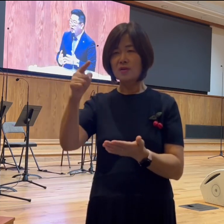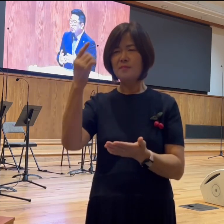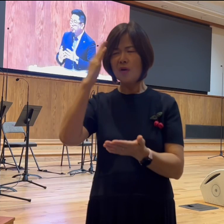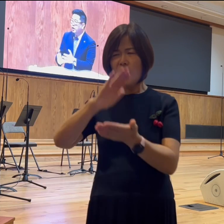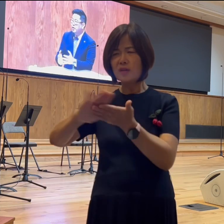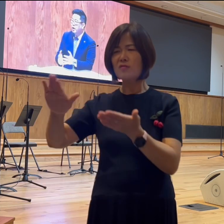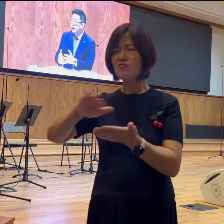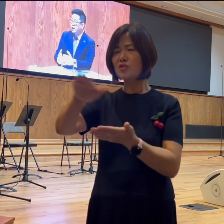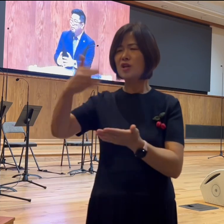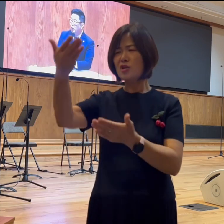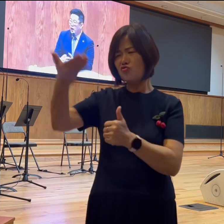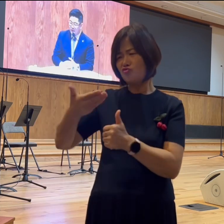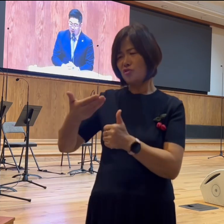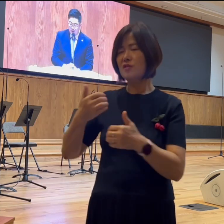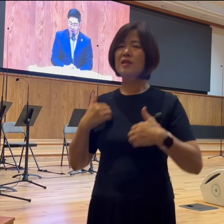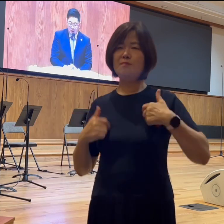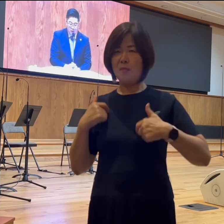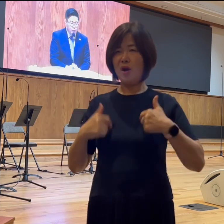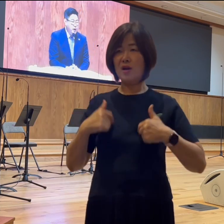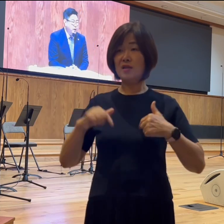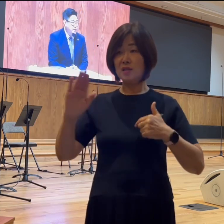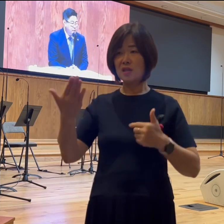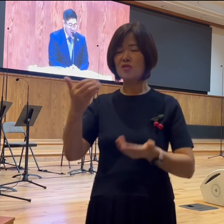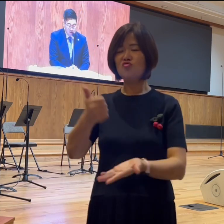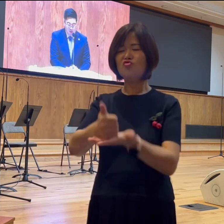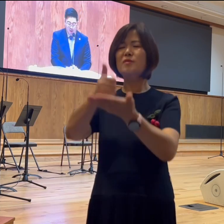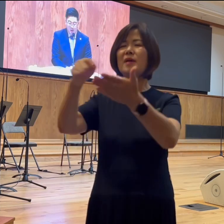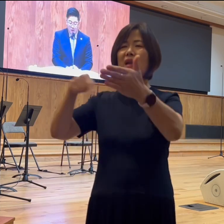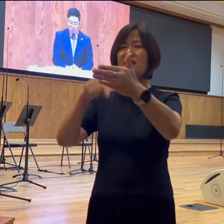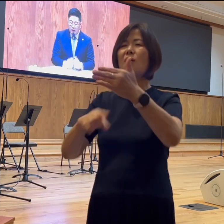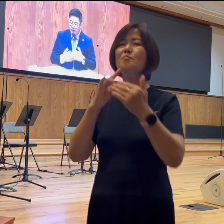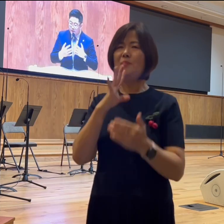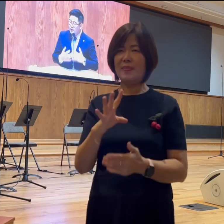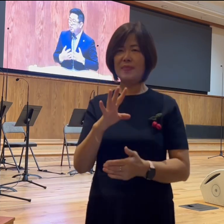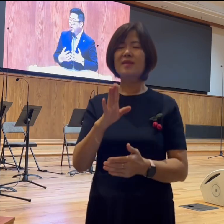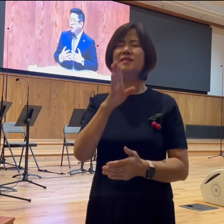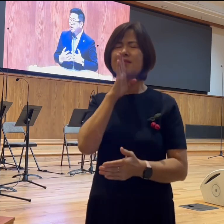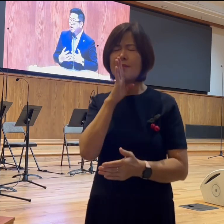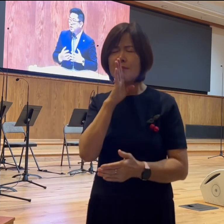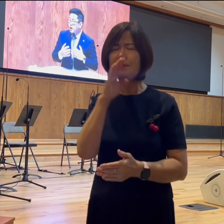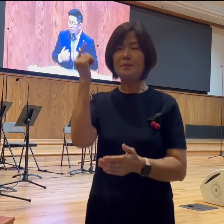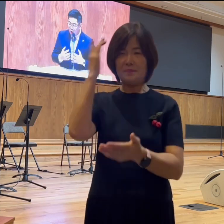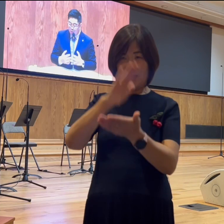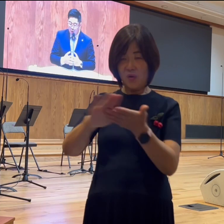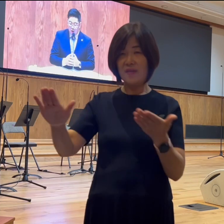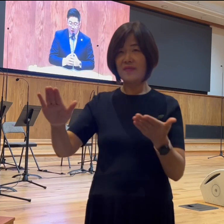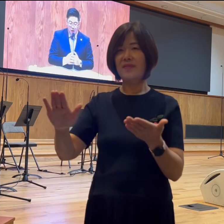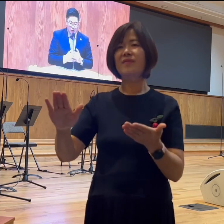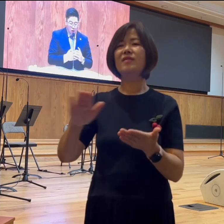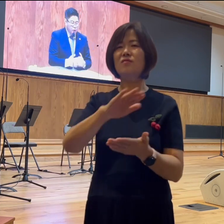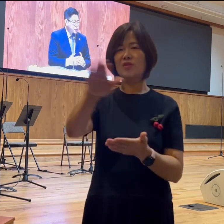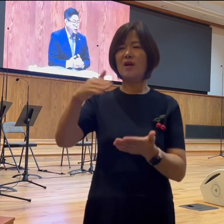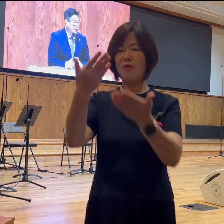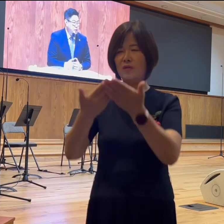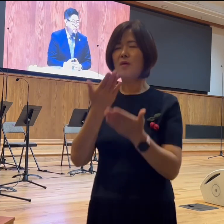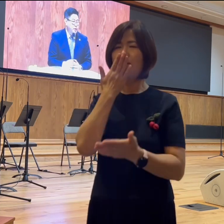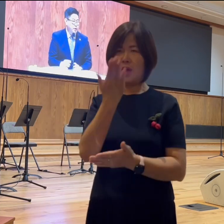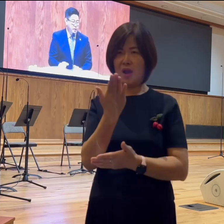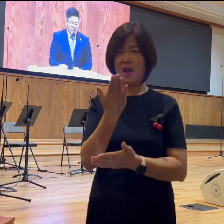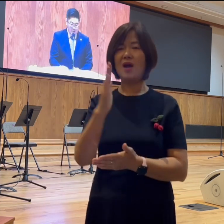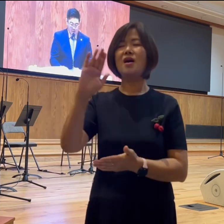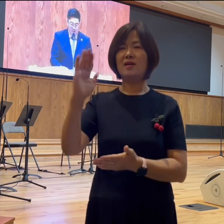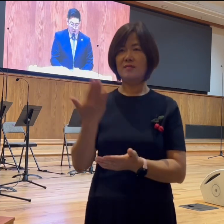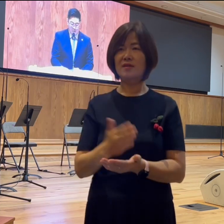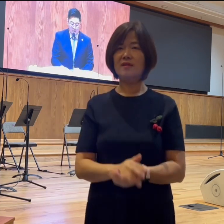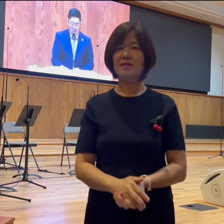우리에게 주기를 기뻐하시는 그분 안에서만 우리가 진짜 평안, 참된 평안을 얻을 수 있는 것입니다.